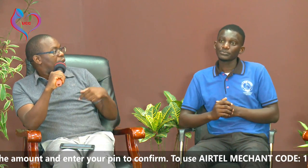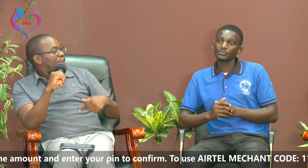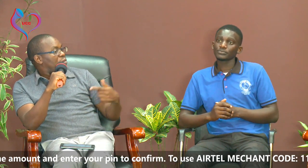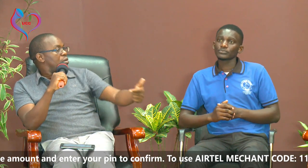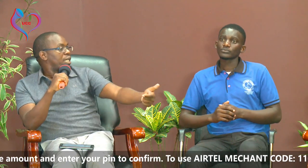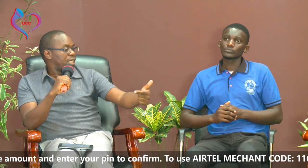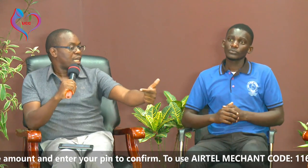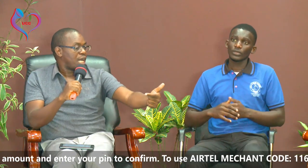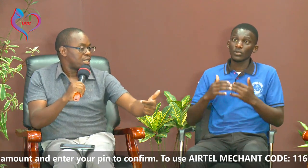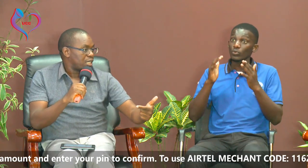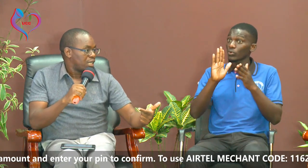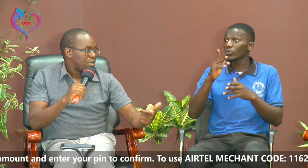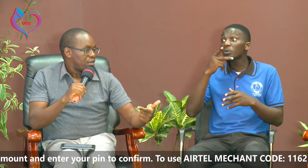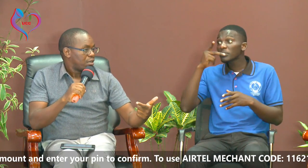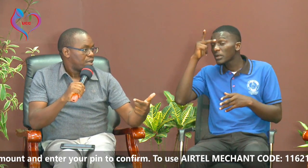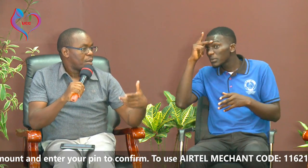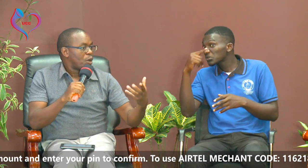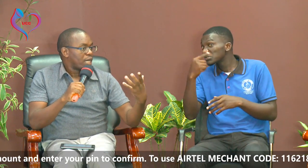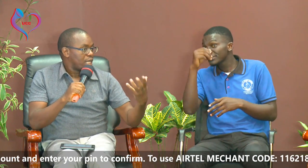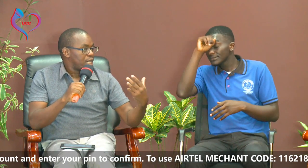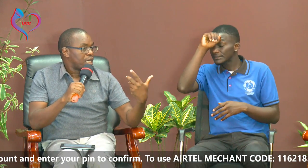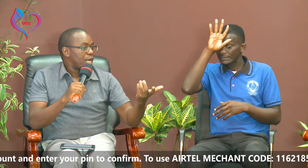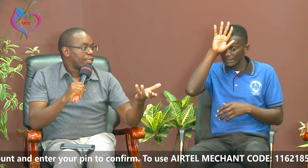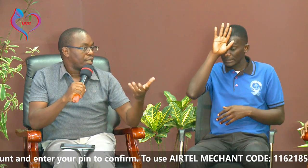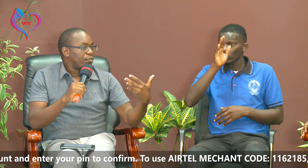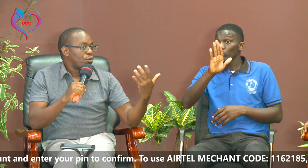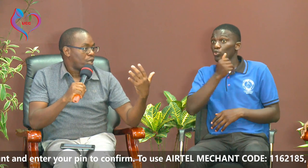Kati wazadabu weba cheka anze. Mama wange yeka anga chenfuka.